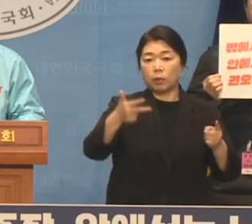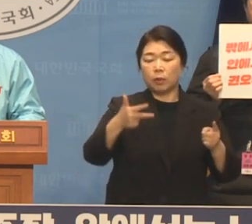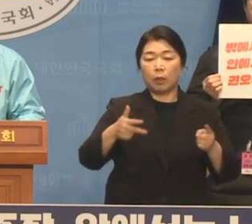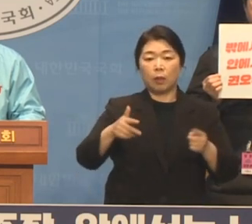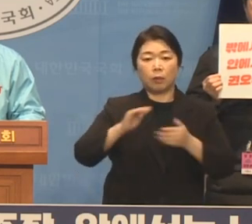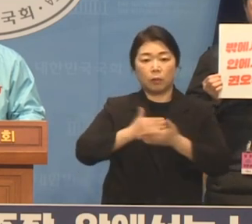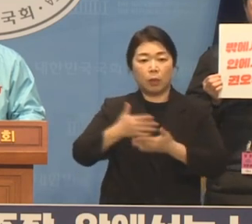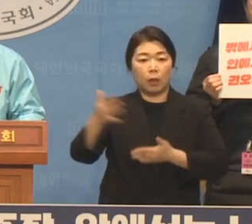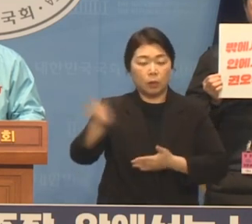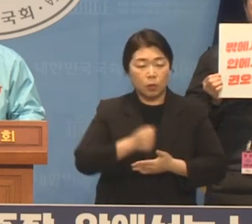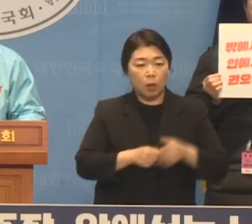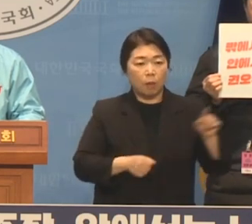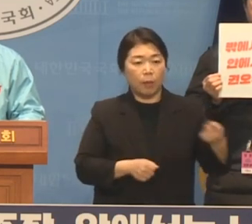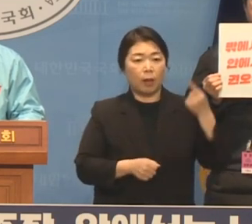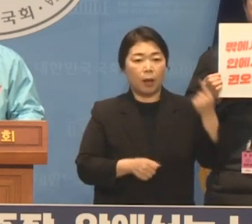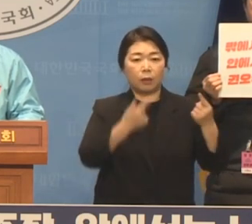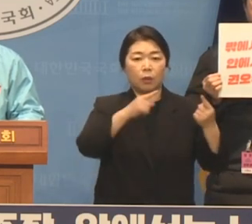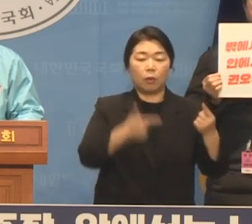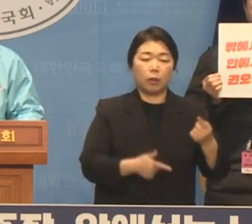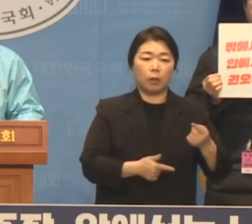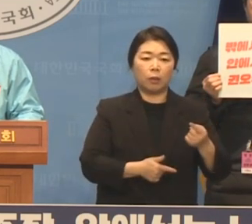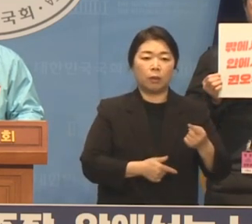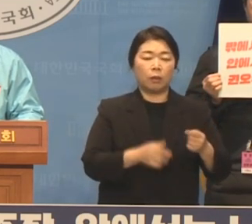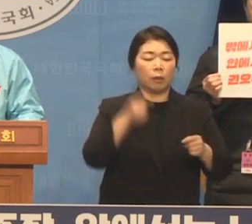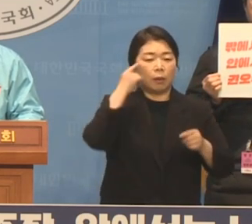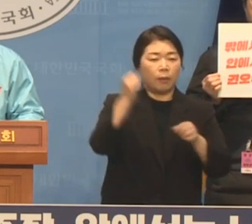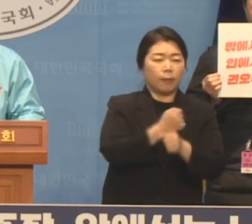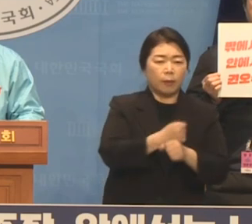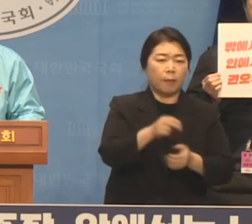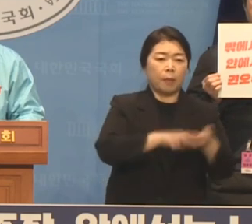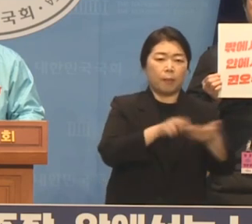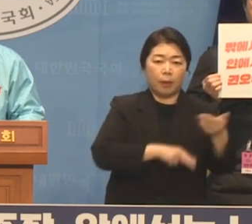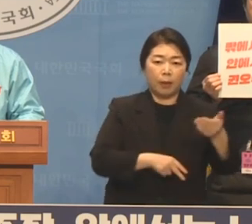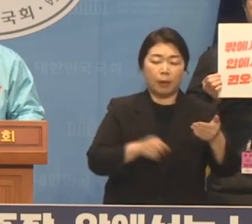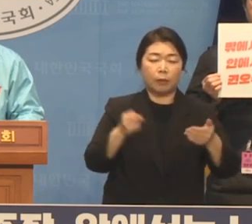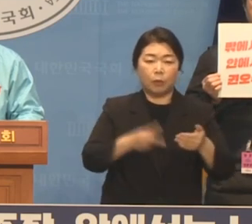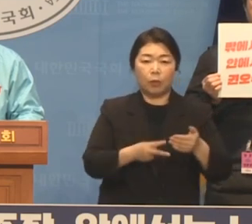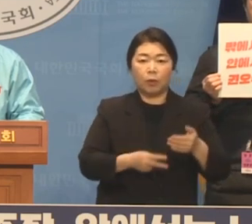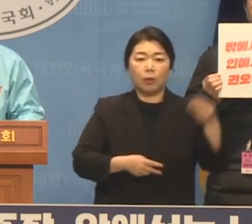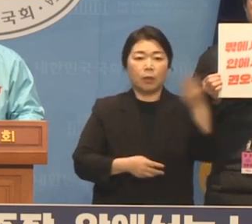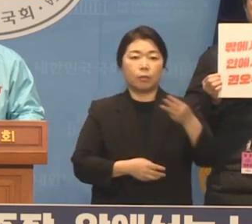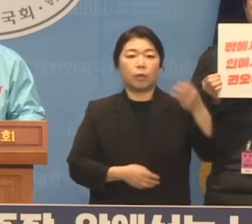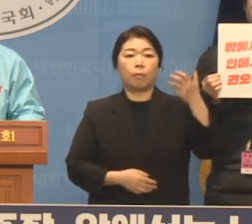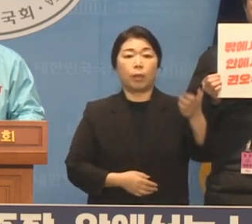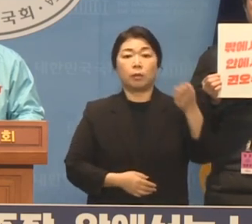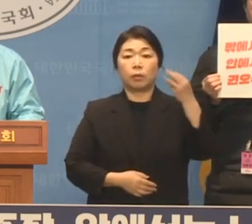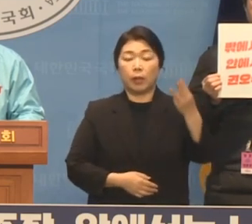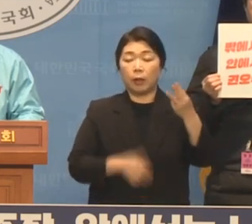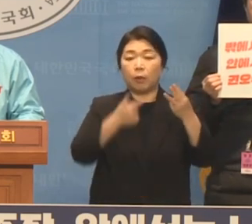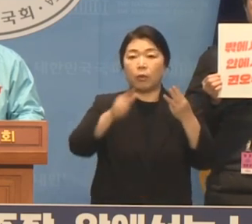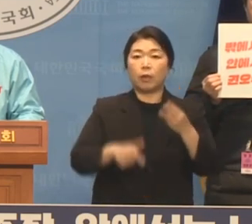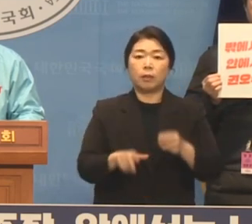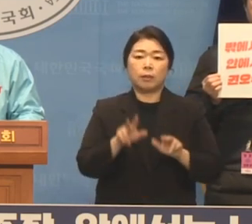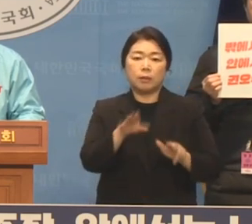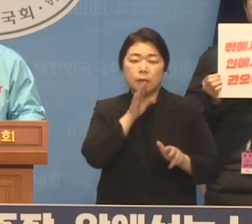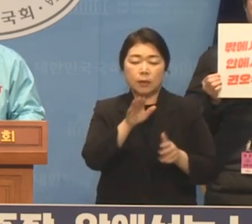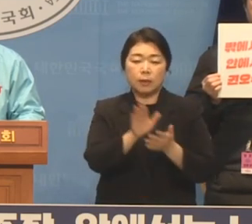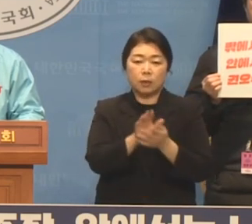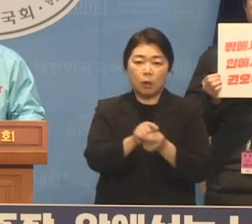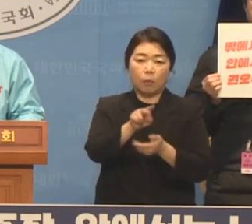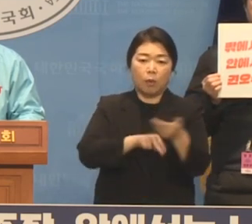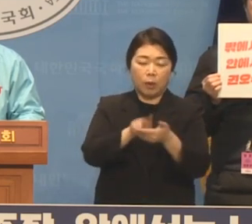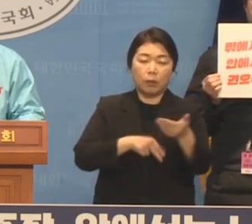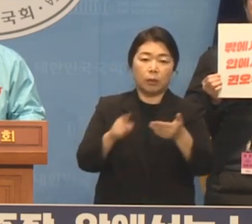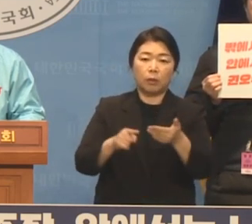동원해서 101건의 통정매매 및 기장매매와 3,083건의 현실거래를 통해